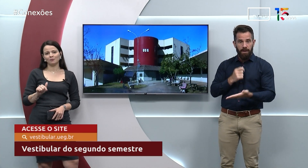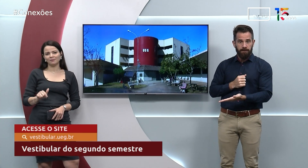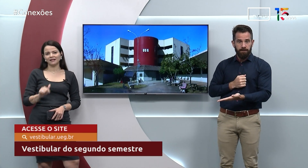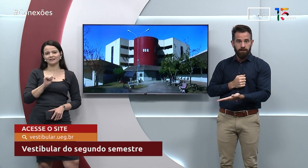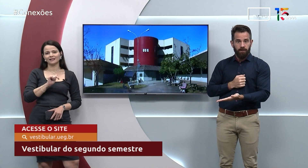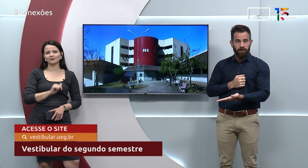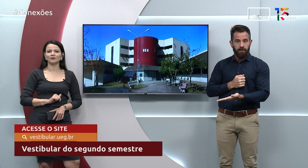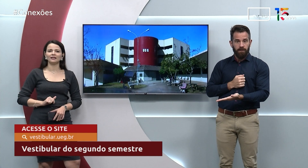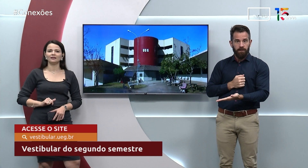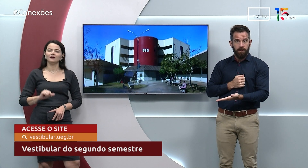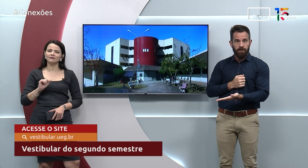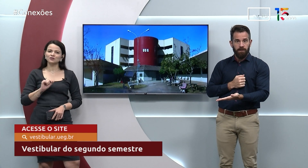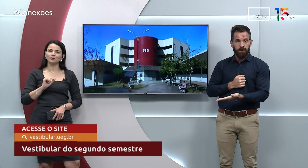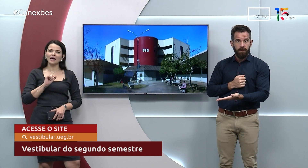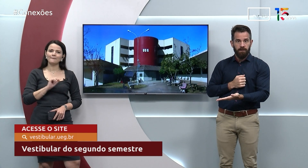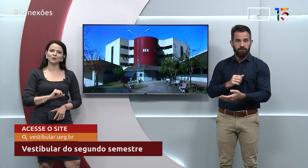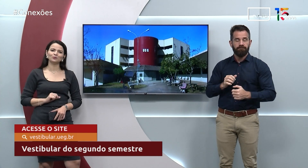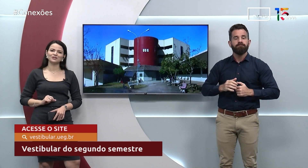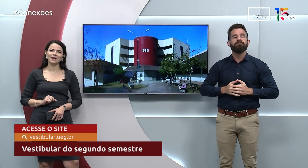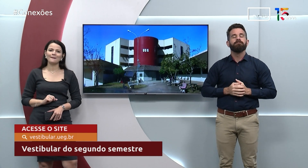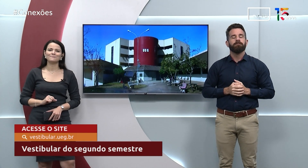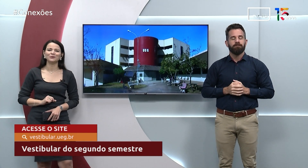vestibular.ueg.br, como aparece aqui na sua tela,